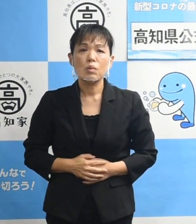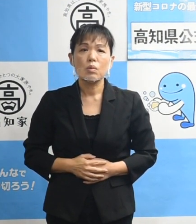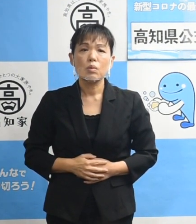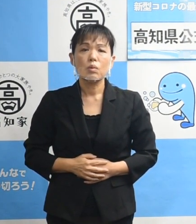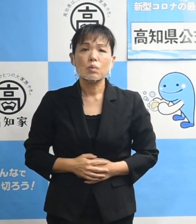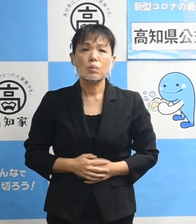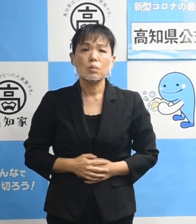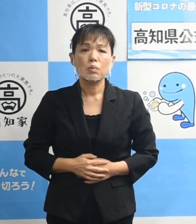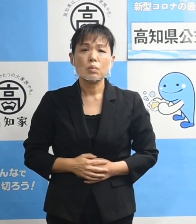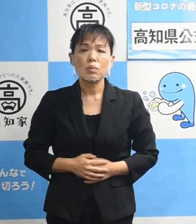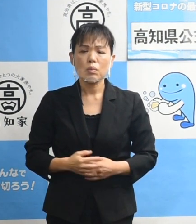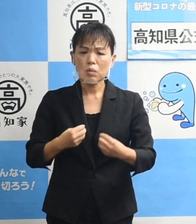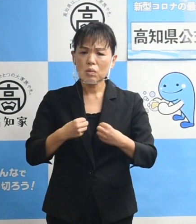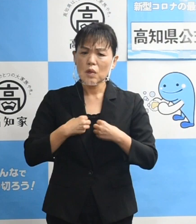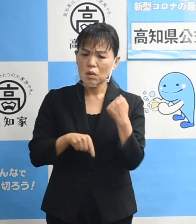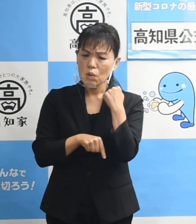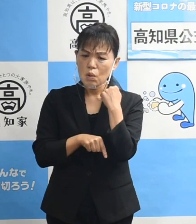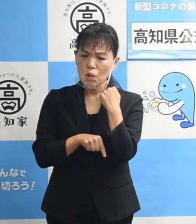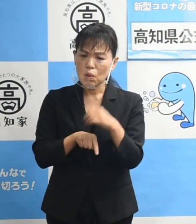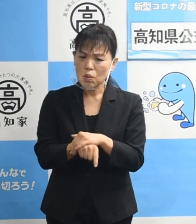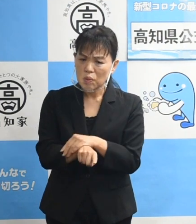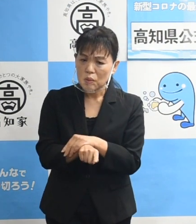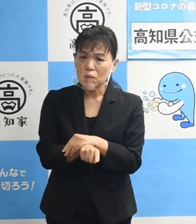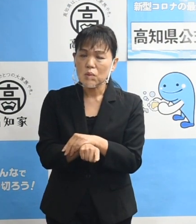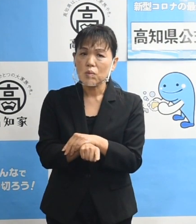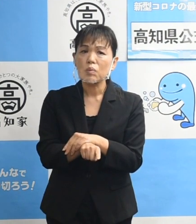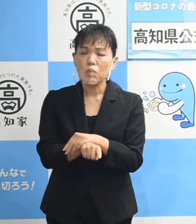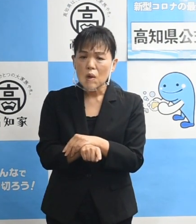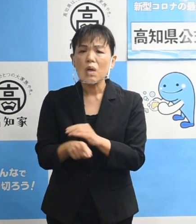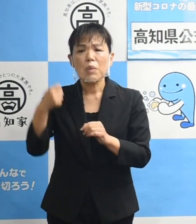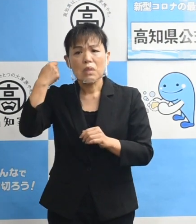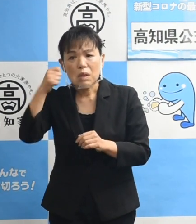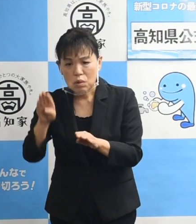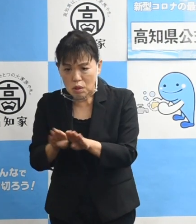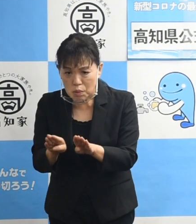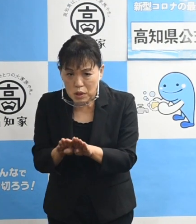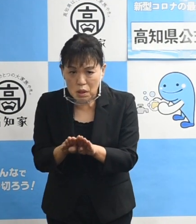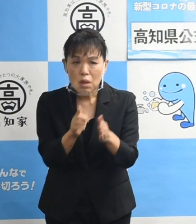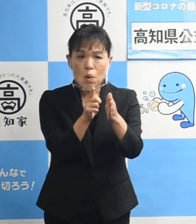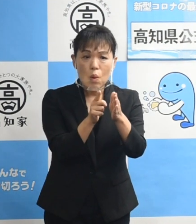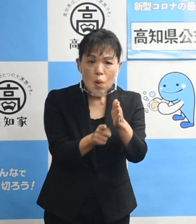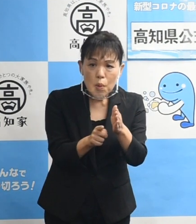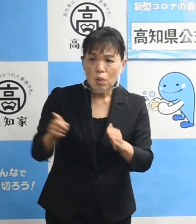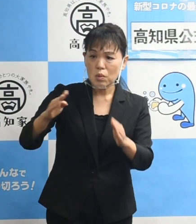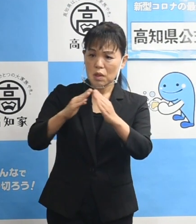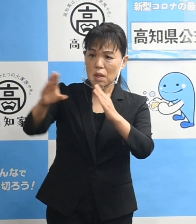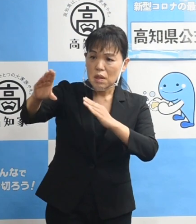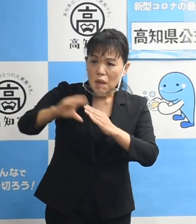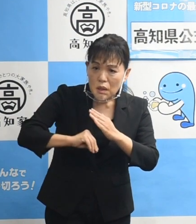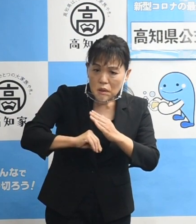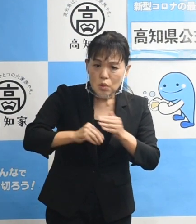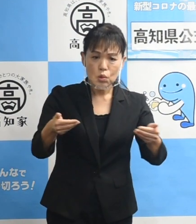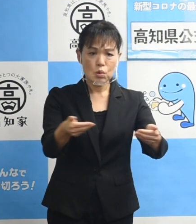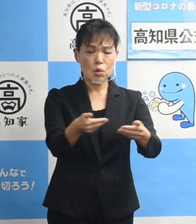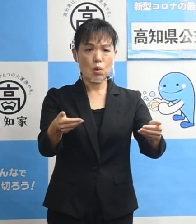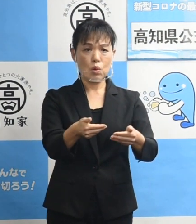この感染の要因を見ましても、引き続き夏休みですとかお盆での帰省、あるいは仕事